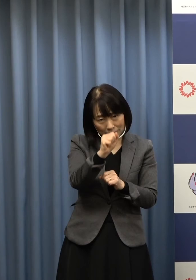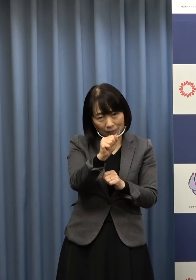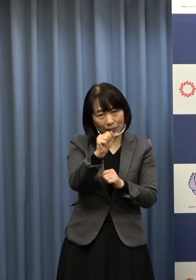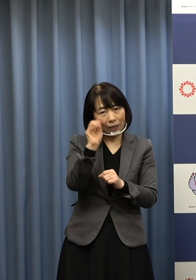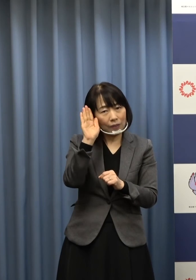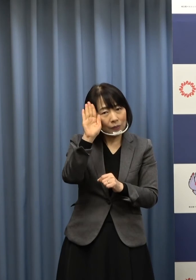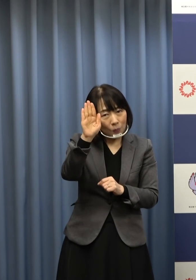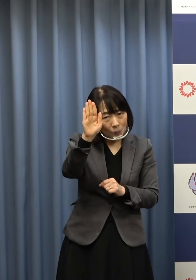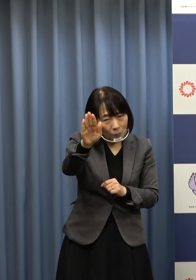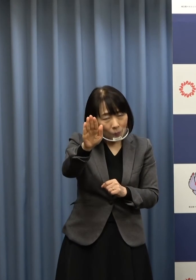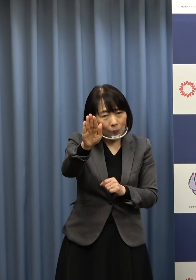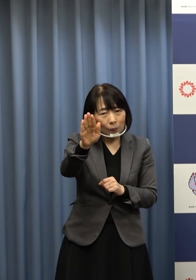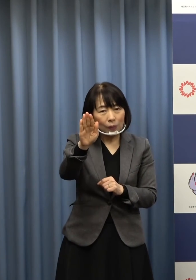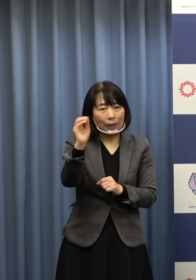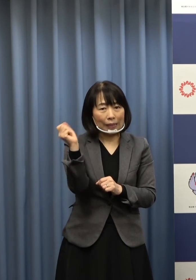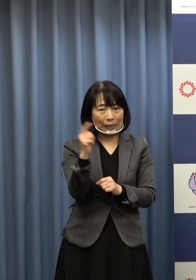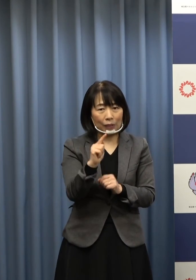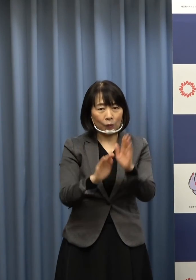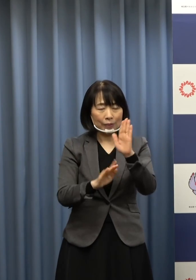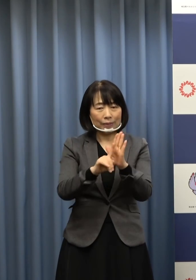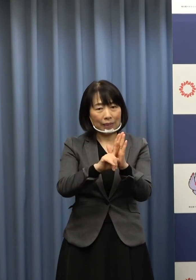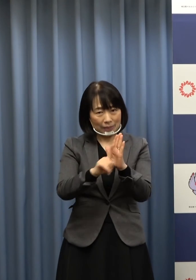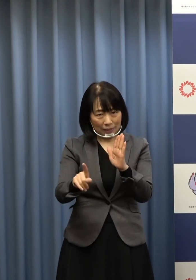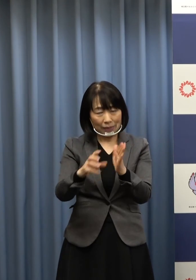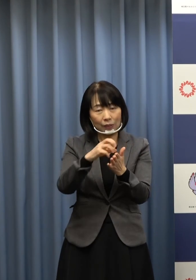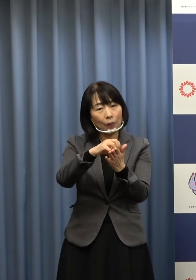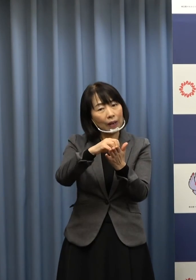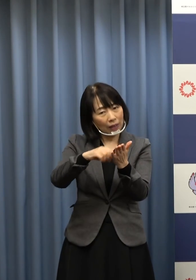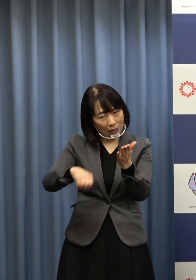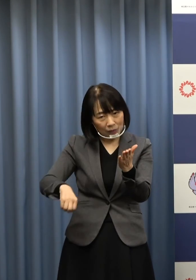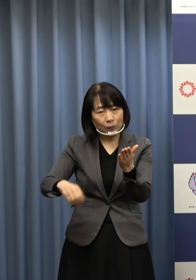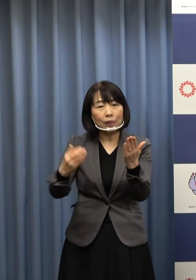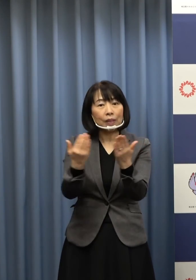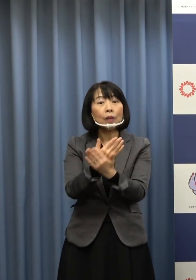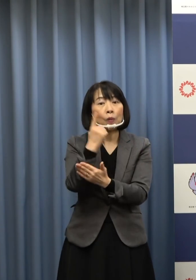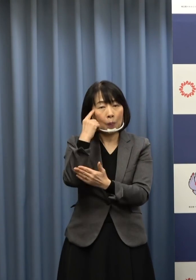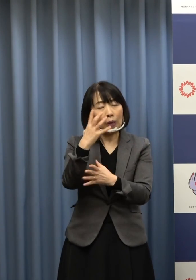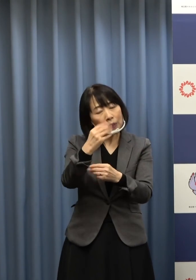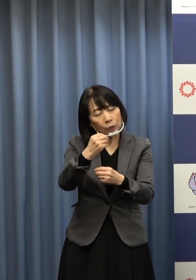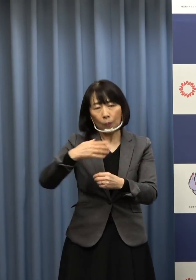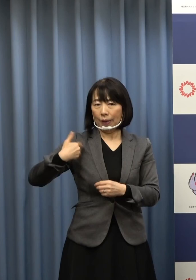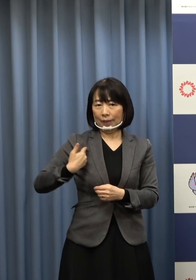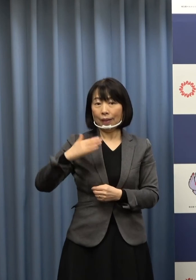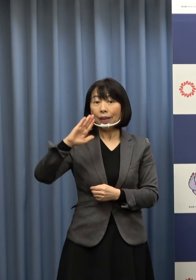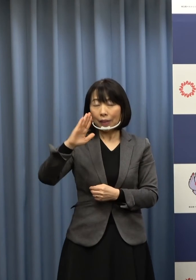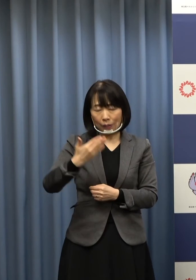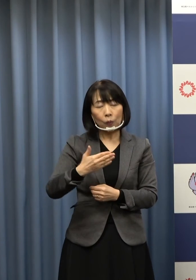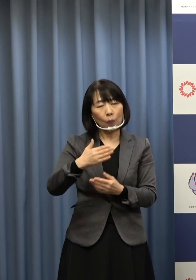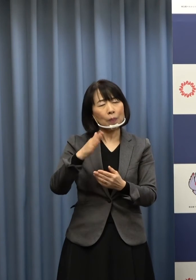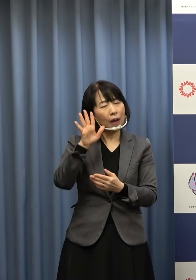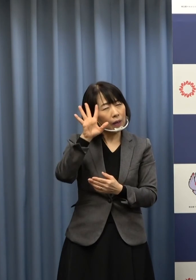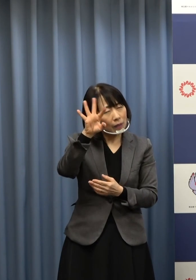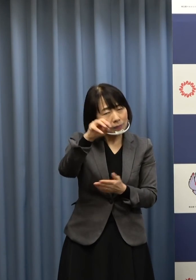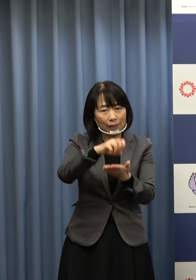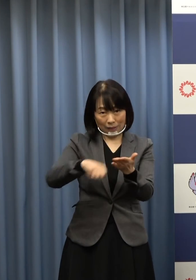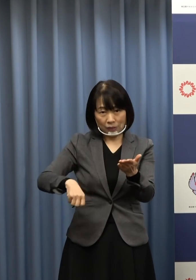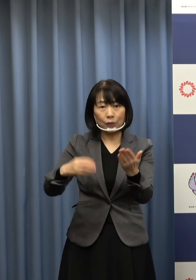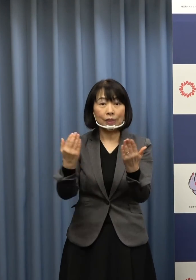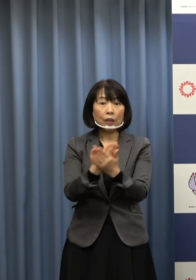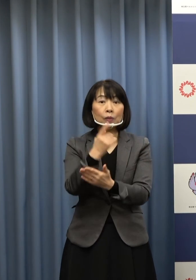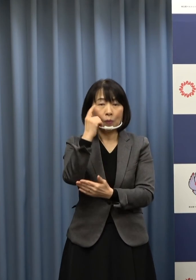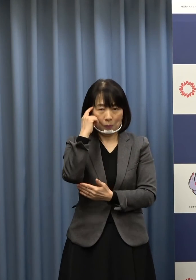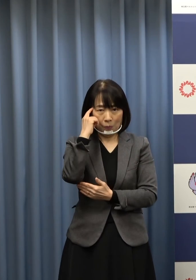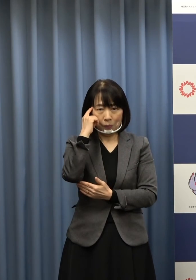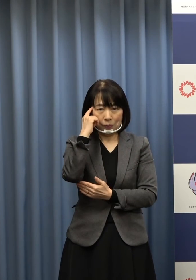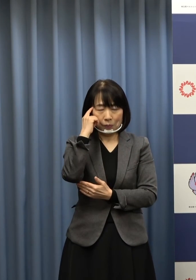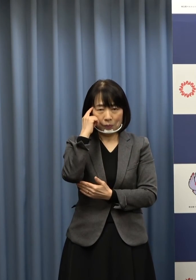で解除を、あの7日かどうかは全然別としてですね、するべきだというのは当然その通りだと思います。ただ先ほど申し上げた